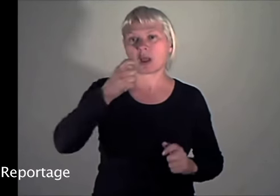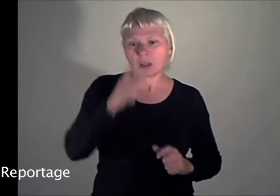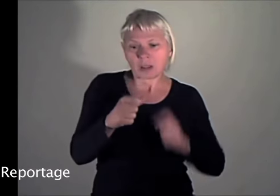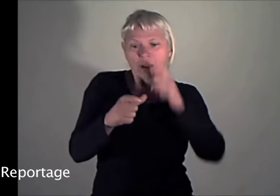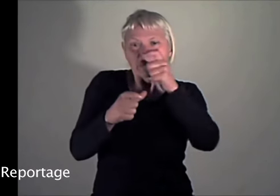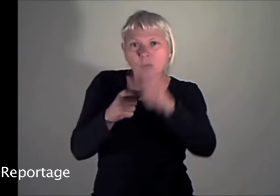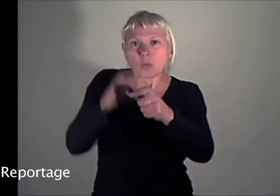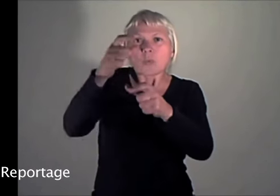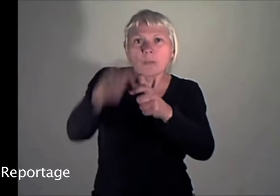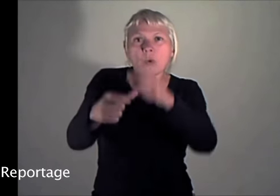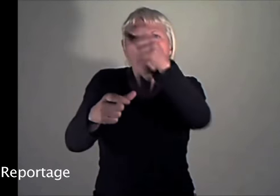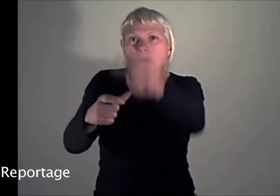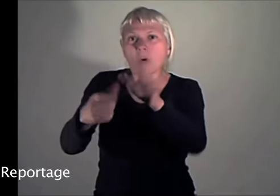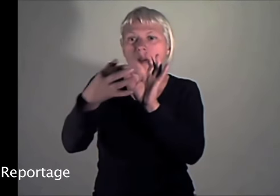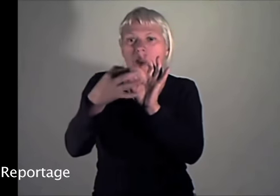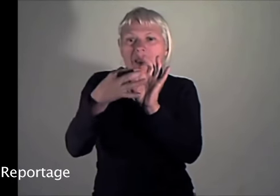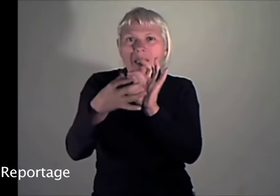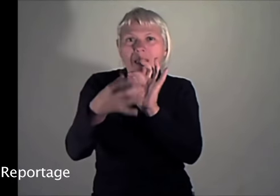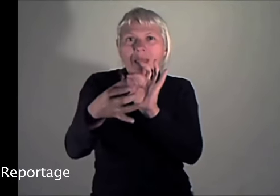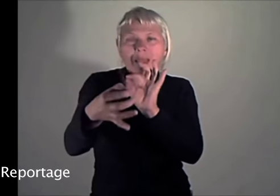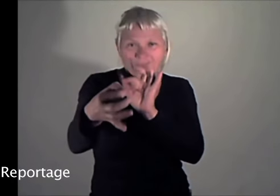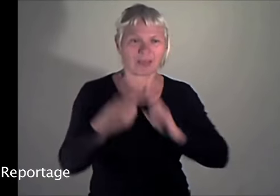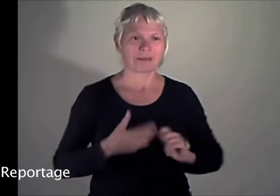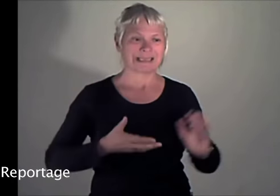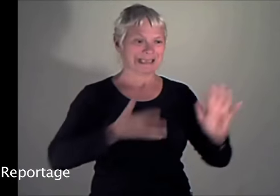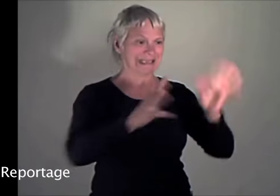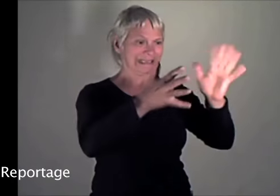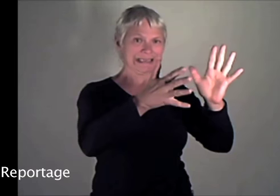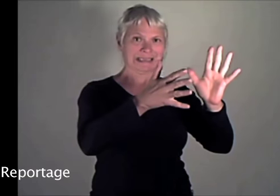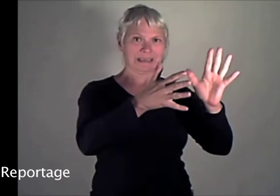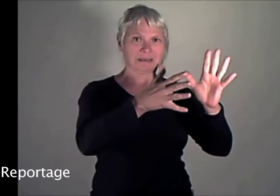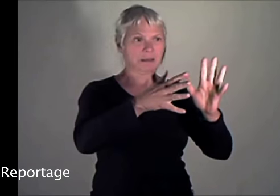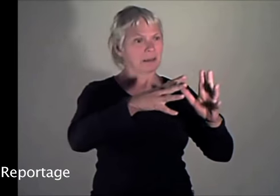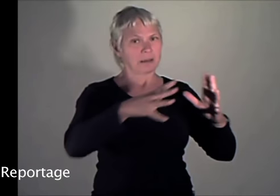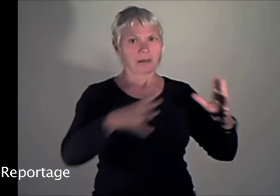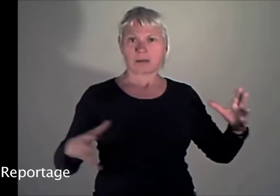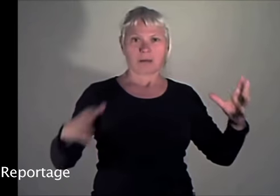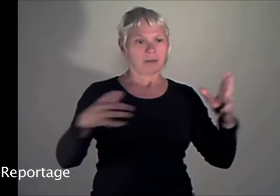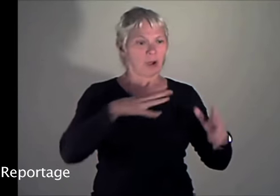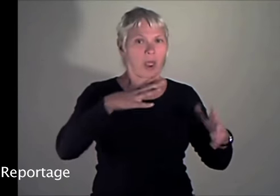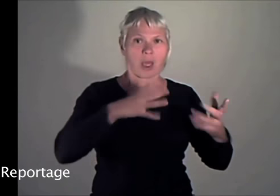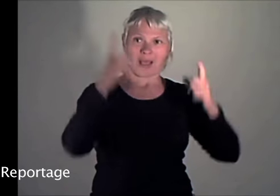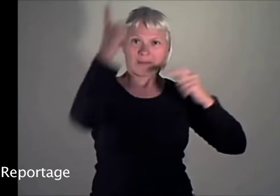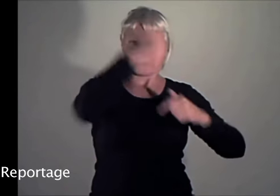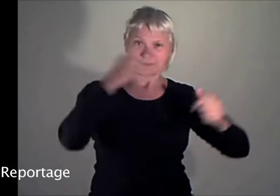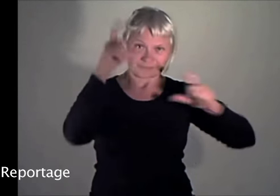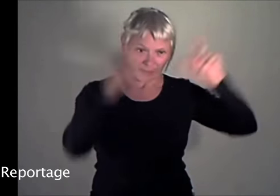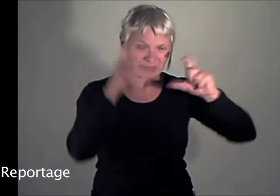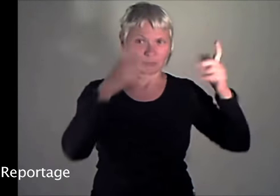s'expriment en même temps. T'as l'expression du visage, le mouvement du corps, tout ça est synthétisé en même temps. Alors que la langue vocale